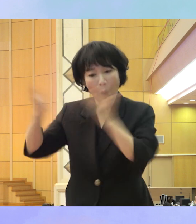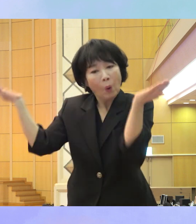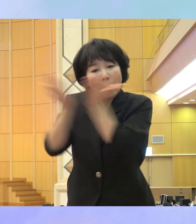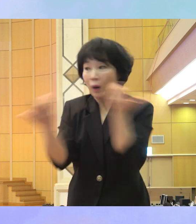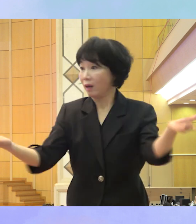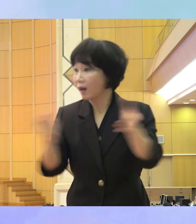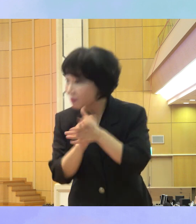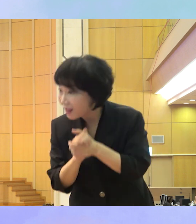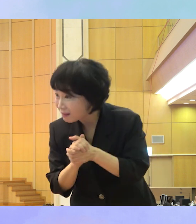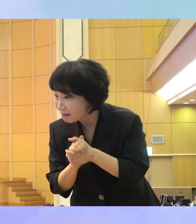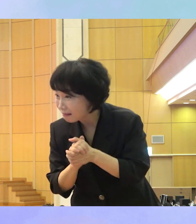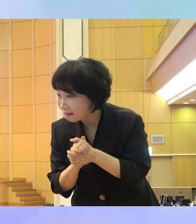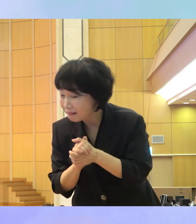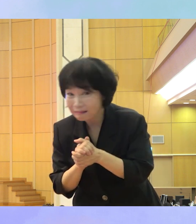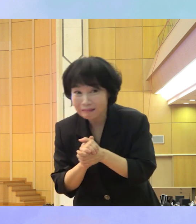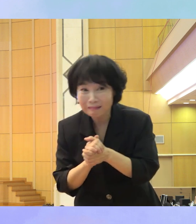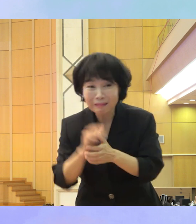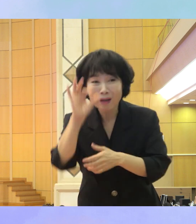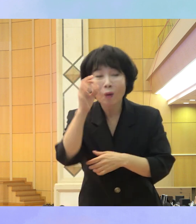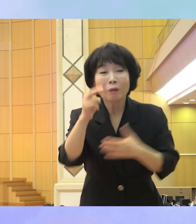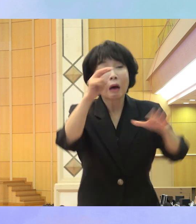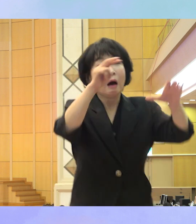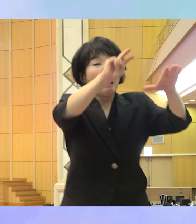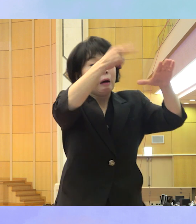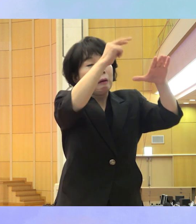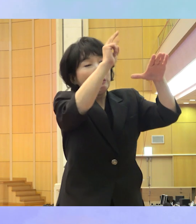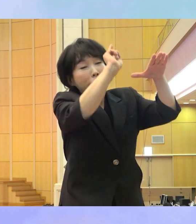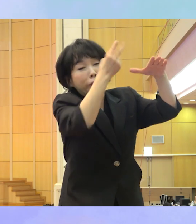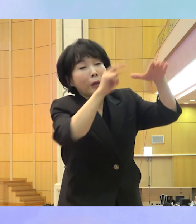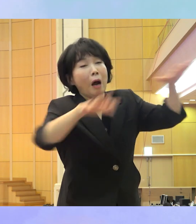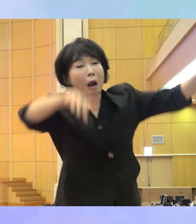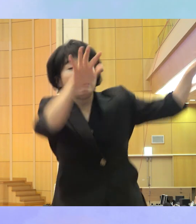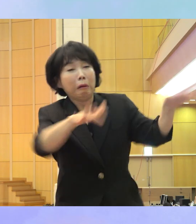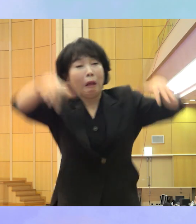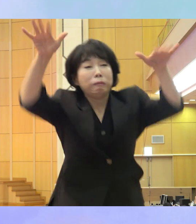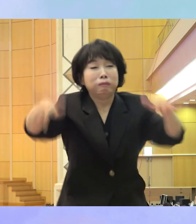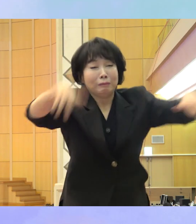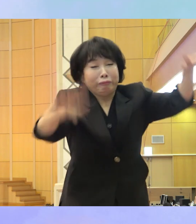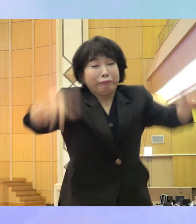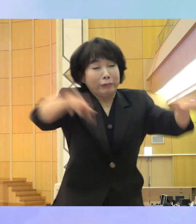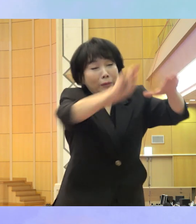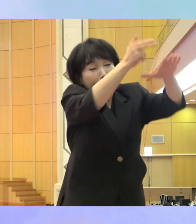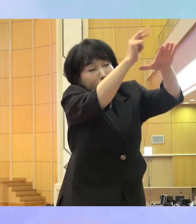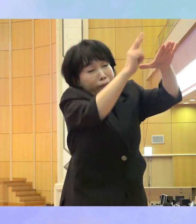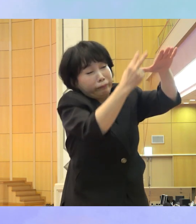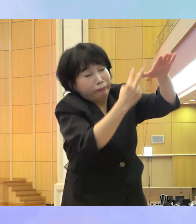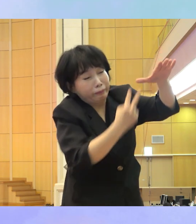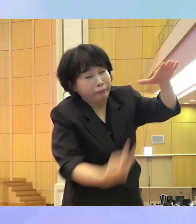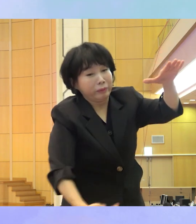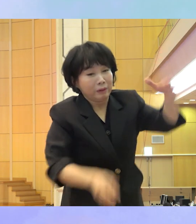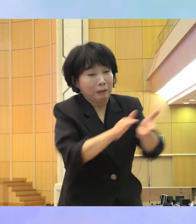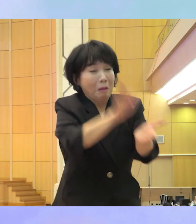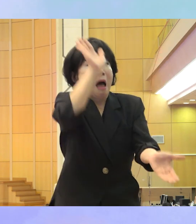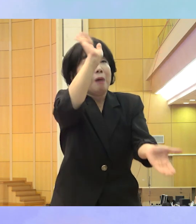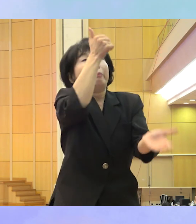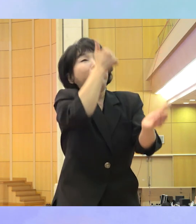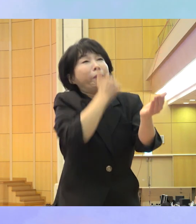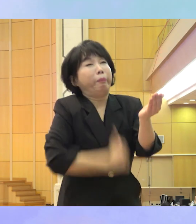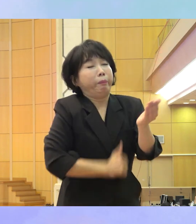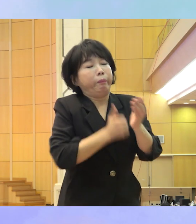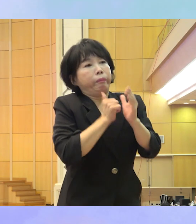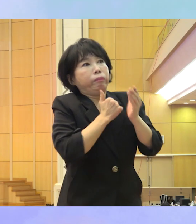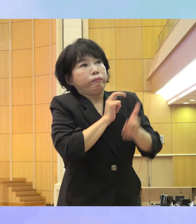그러니까 요나가 물속에 빠지고 물고기 뱃속에 3일 동안 있었던 것은 이